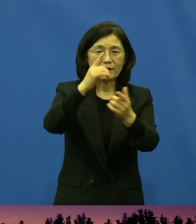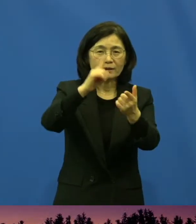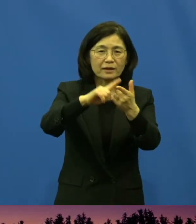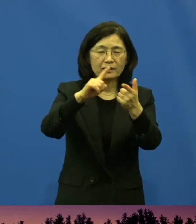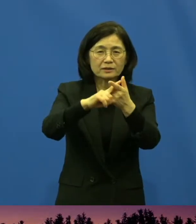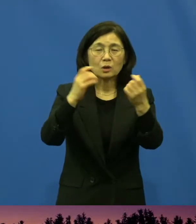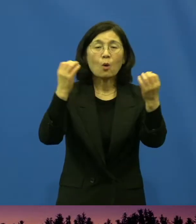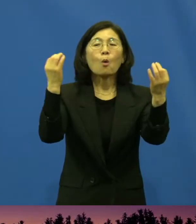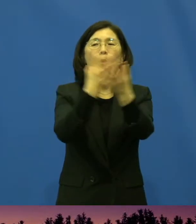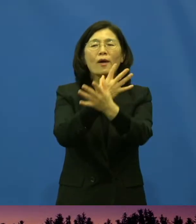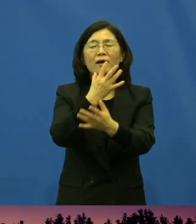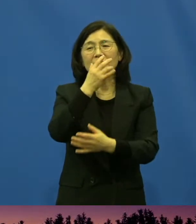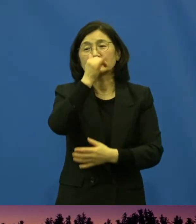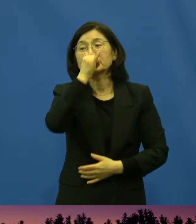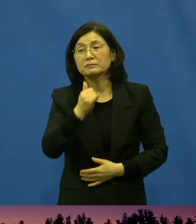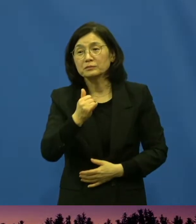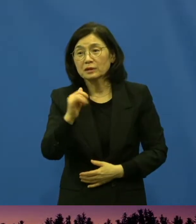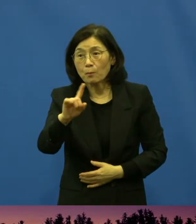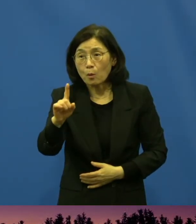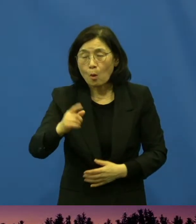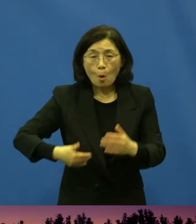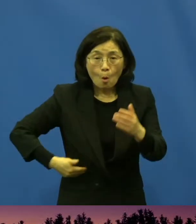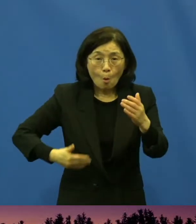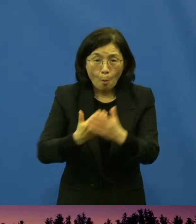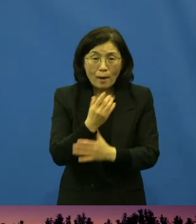회개만 하면 된다고 생각하는 거.